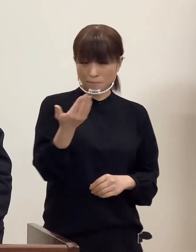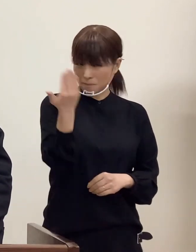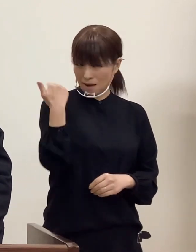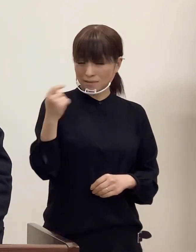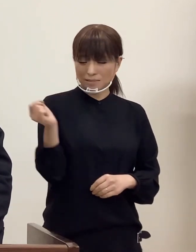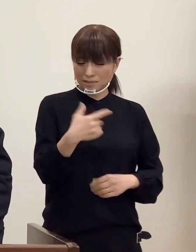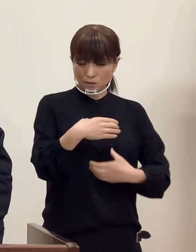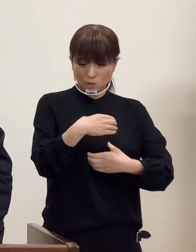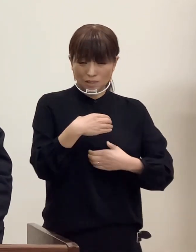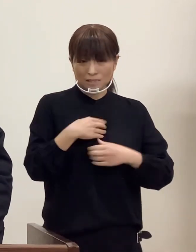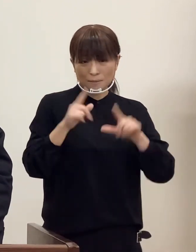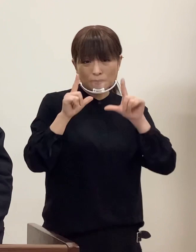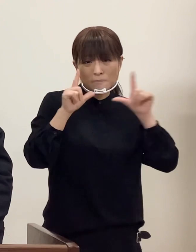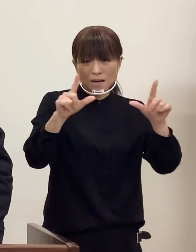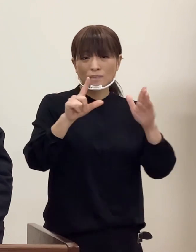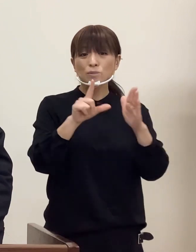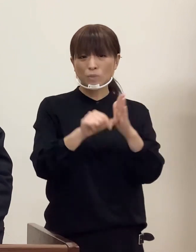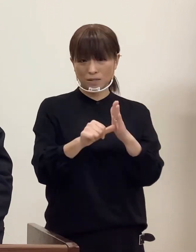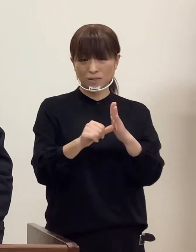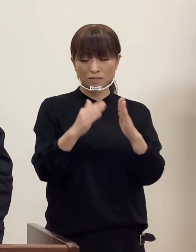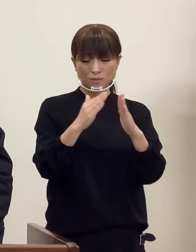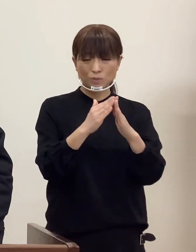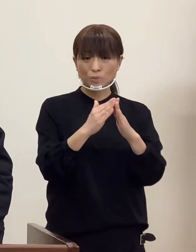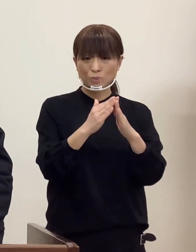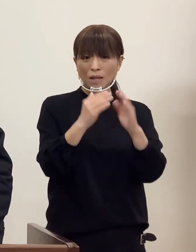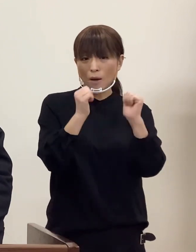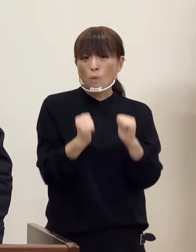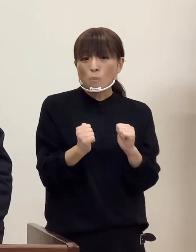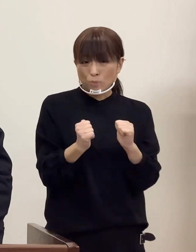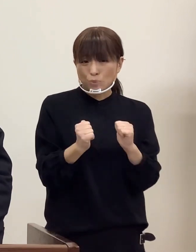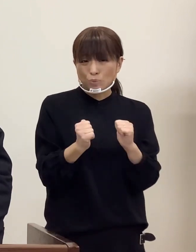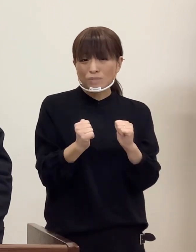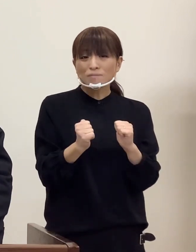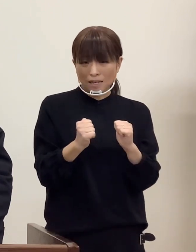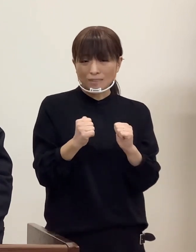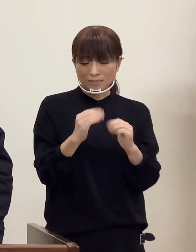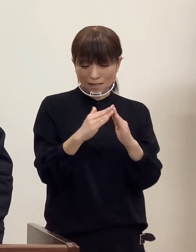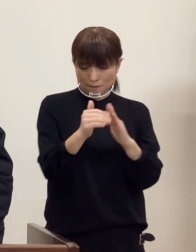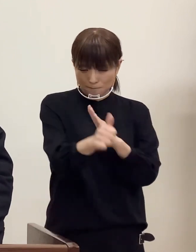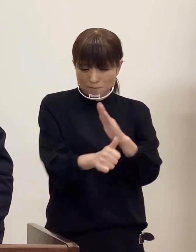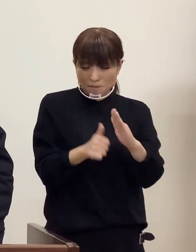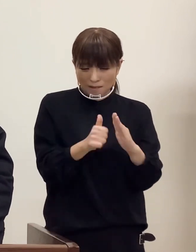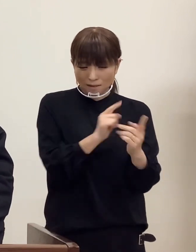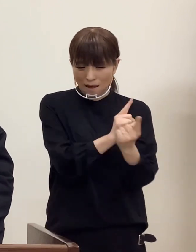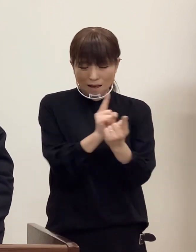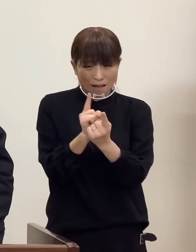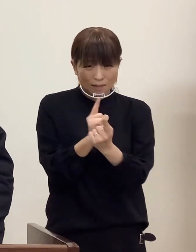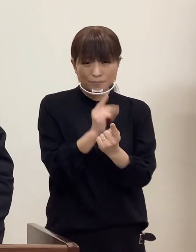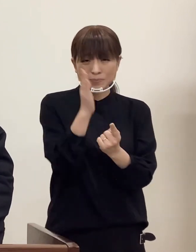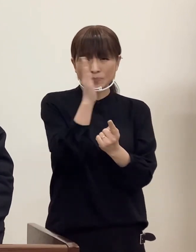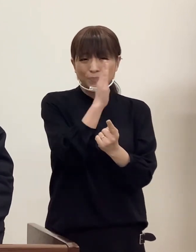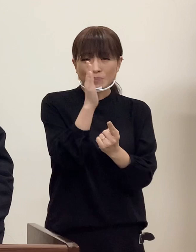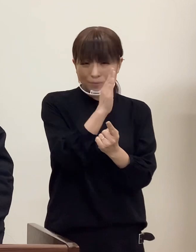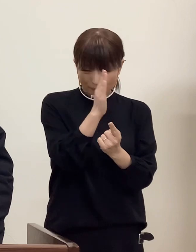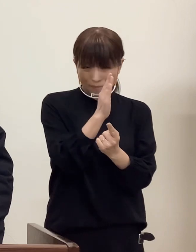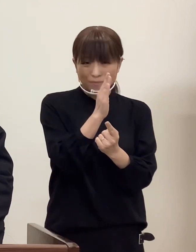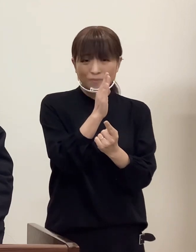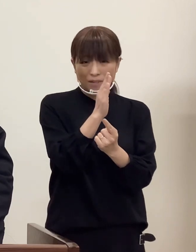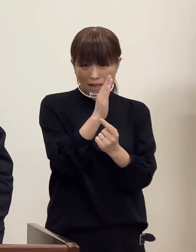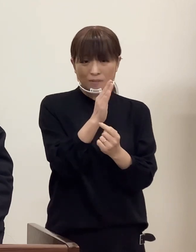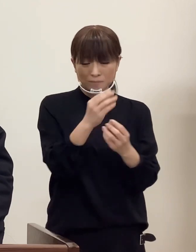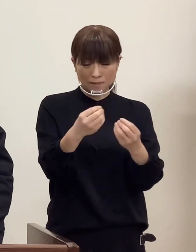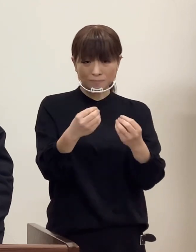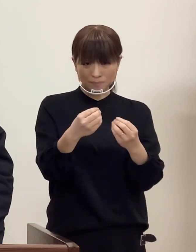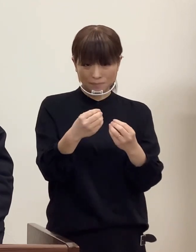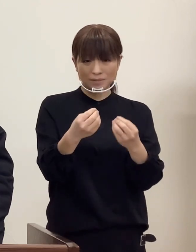られた際には、ステイホーム、ご自宅にとどまっていただいて、人と人との接触機会の低減等により、